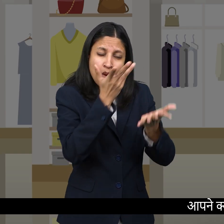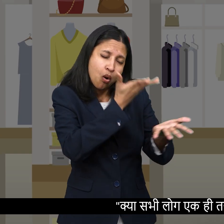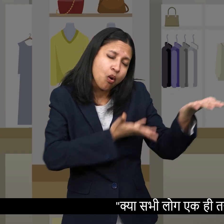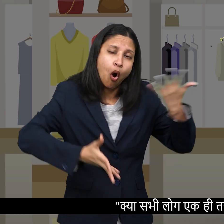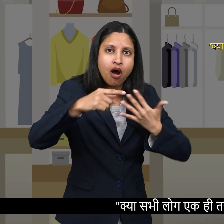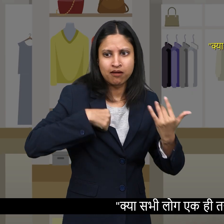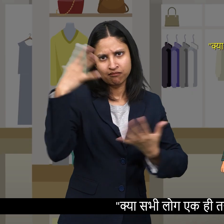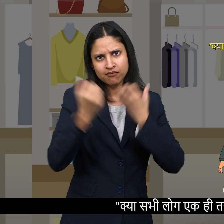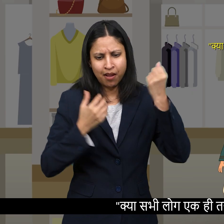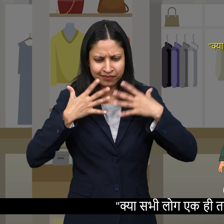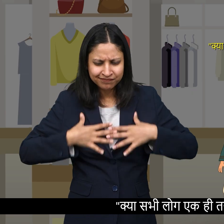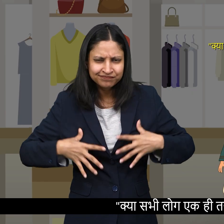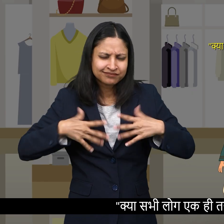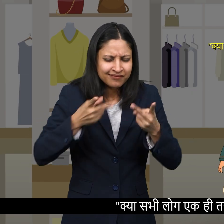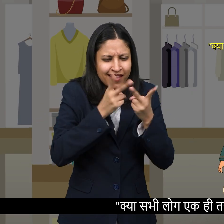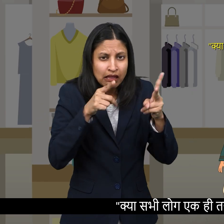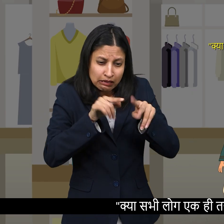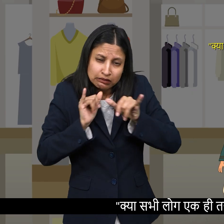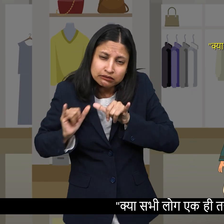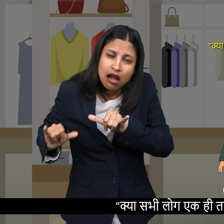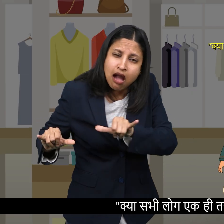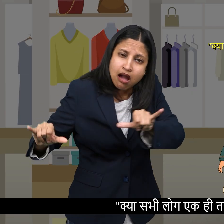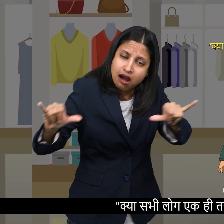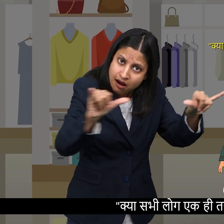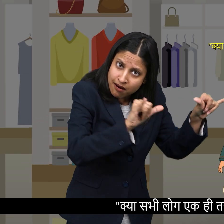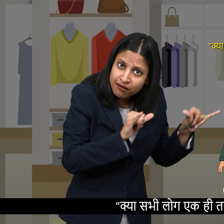क्या सभी लोग एक ही तरह के कपड़े खरीदते हैं?